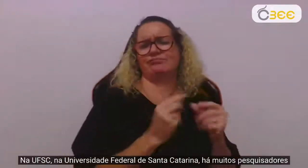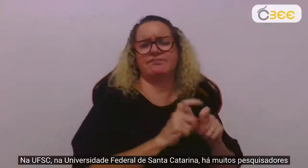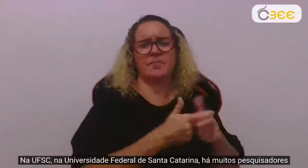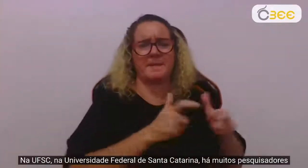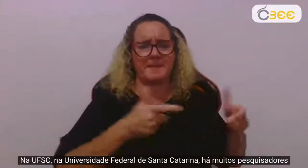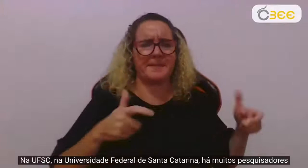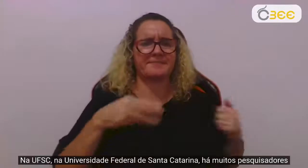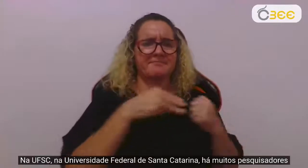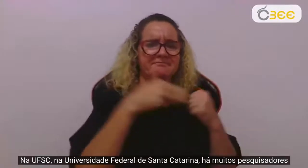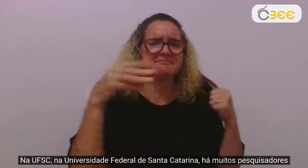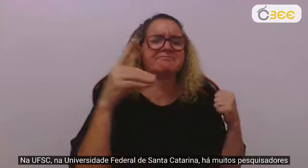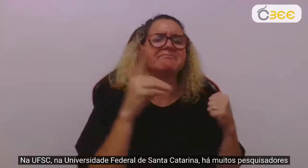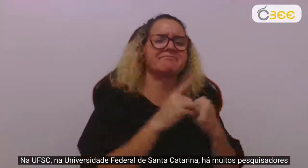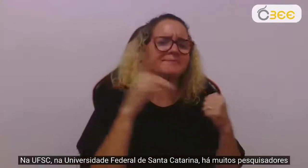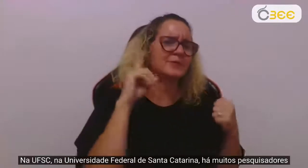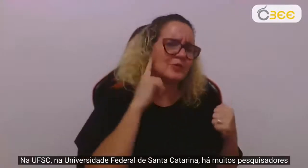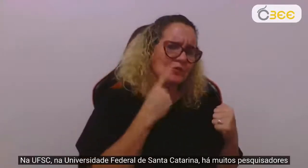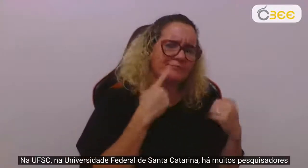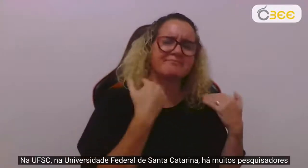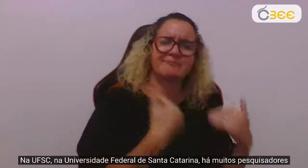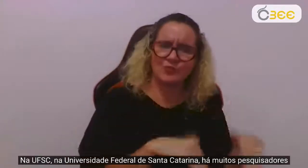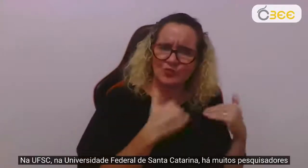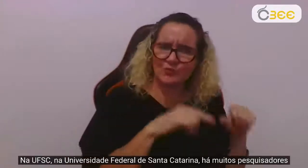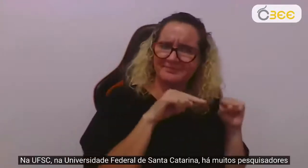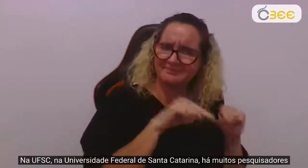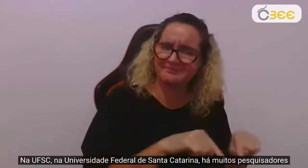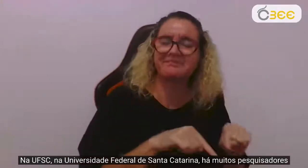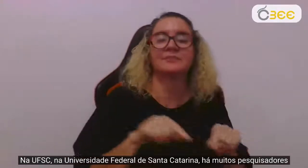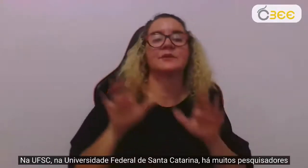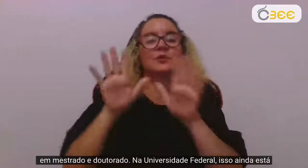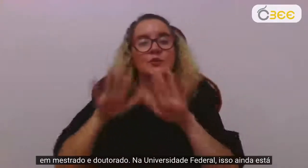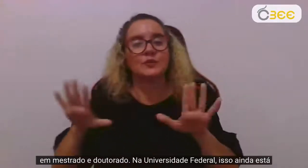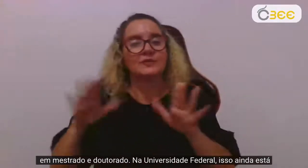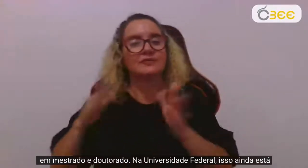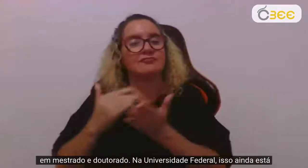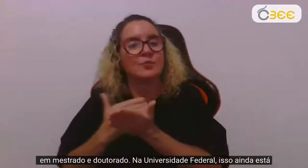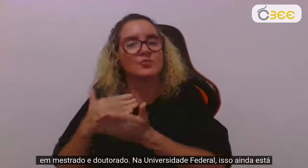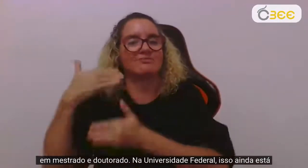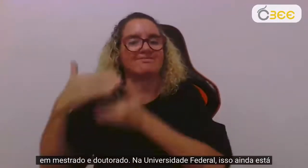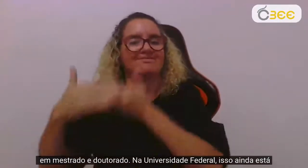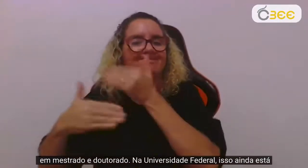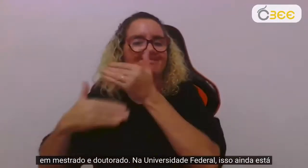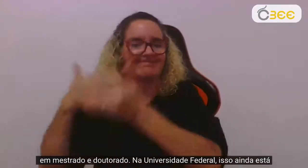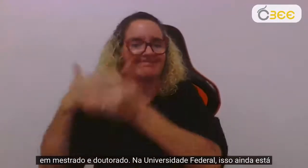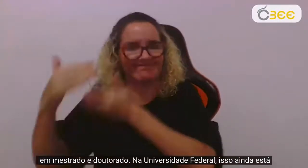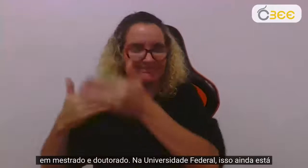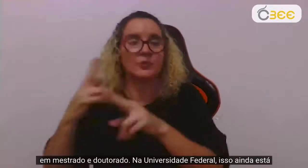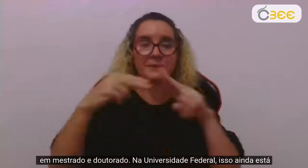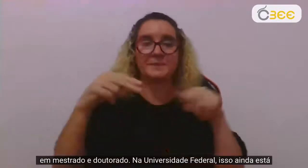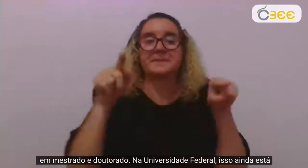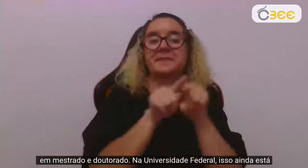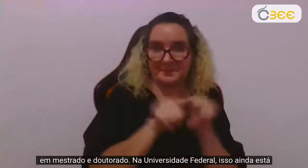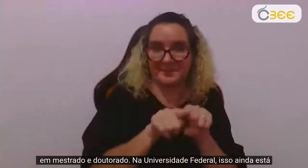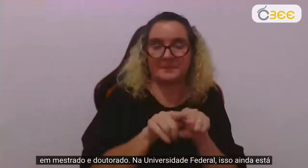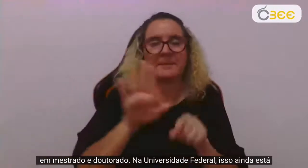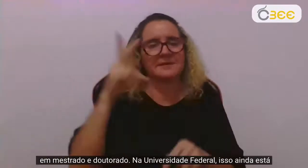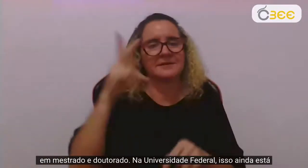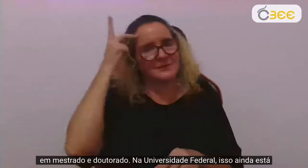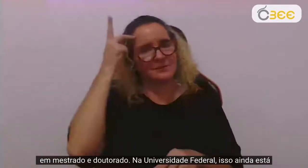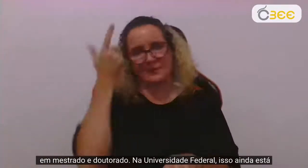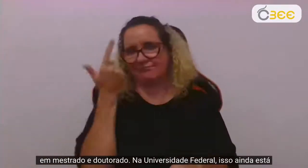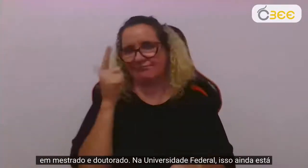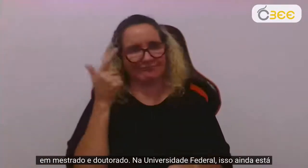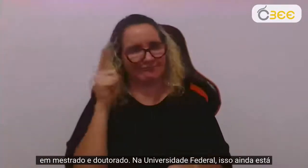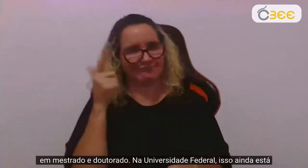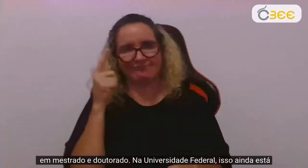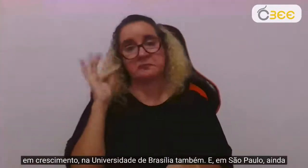Na UFSC, na Universidade Federal de Santa Catarina, há muitos pesquisadores em mestrado e doutorado. Na